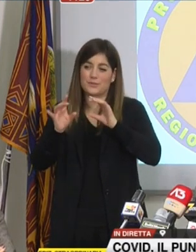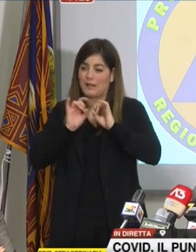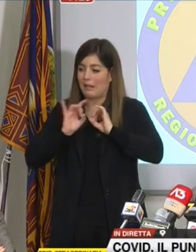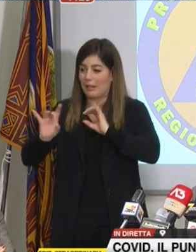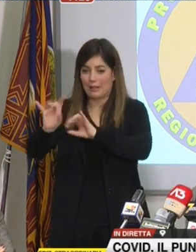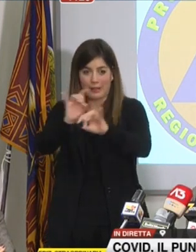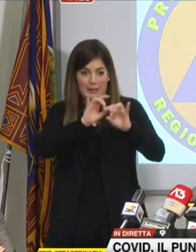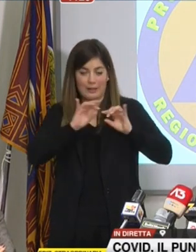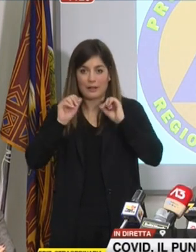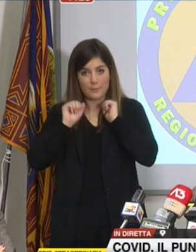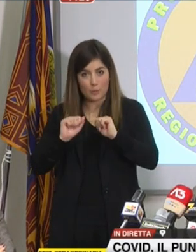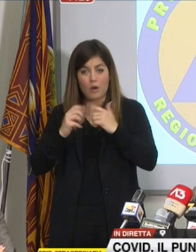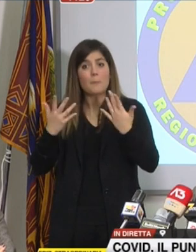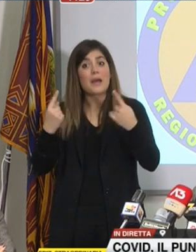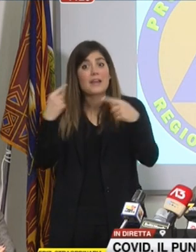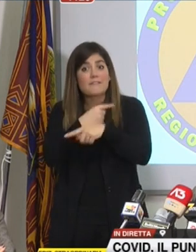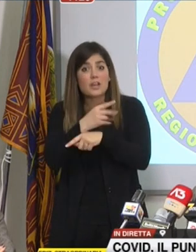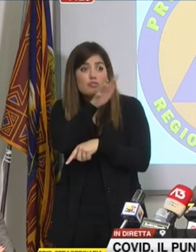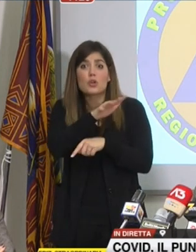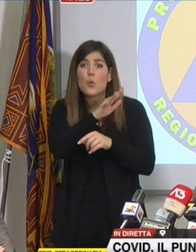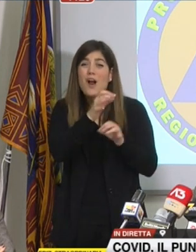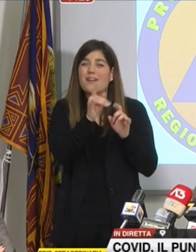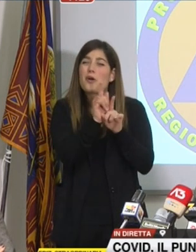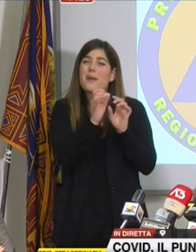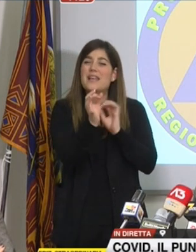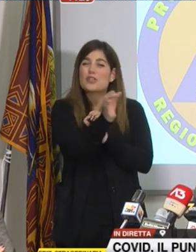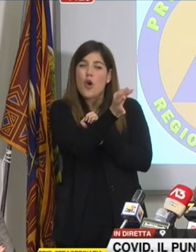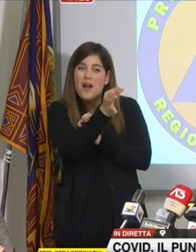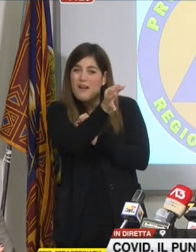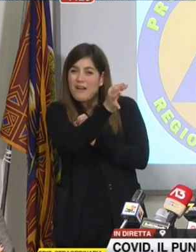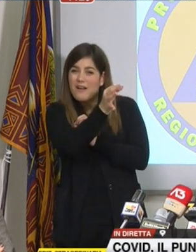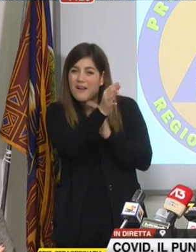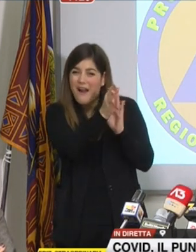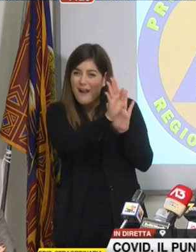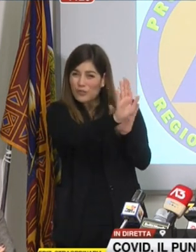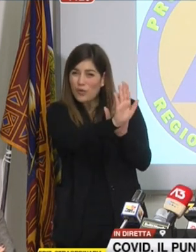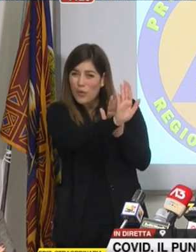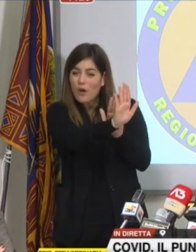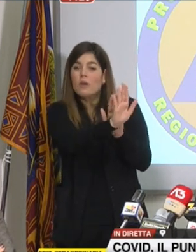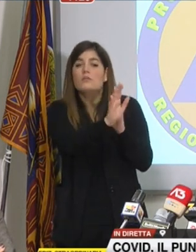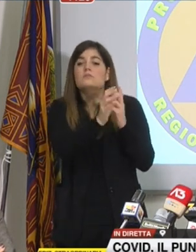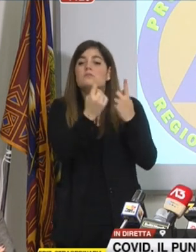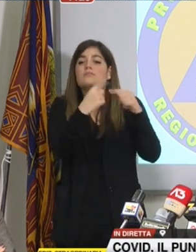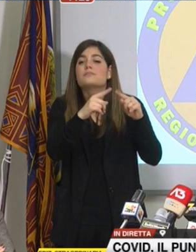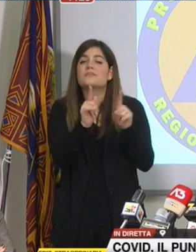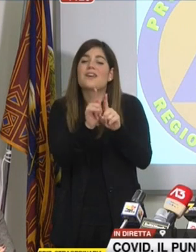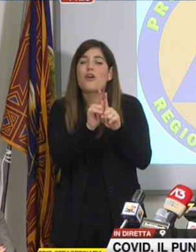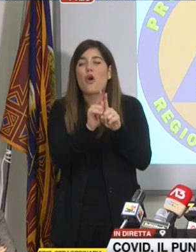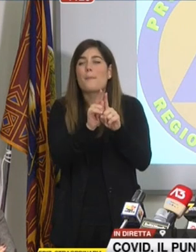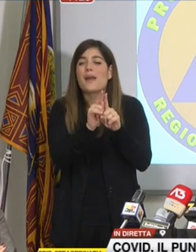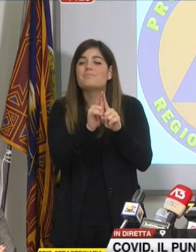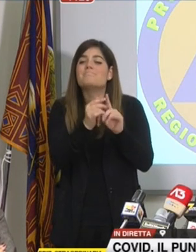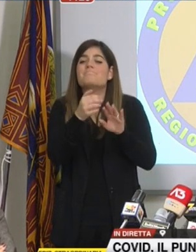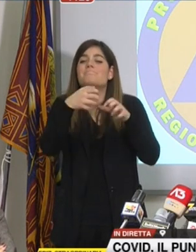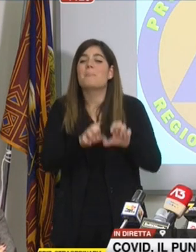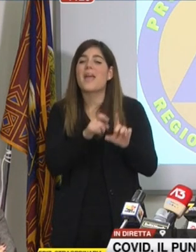che luoghi isolati stranamente hanno fatto partire dei cluster, però poi magari riguardano le contrade, ad esempio, no? Nella Valle del Lagno